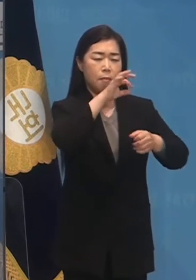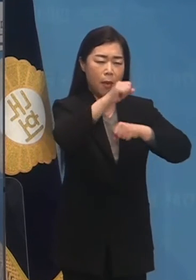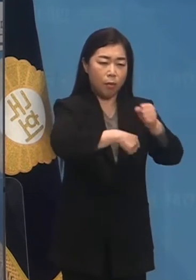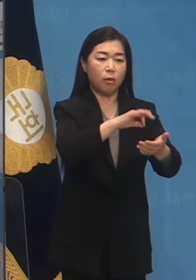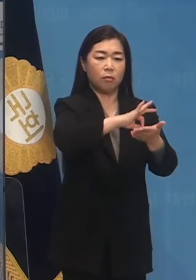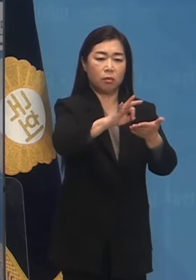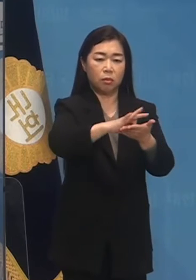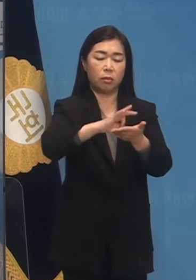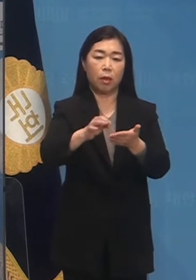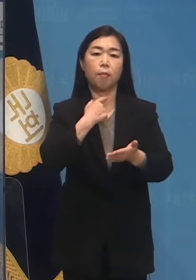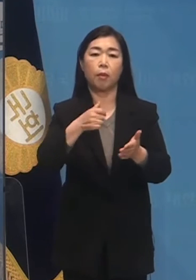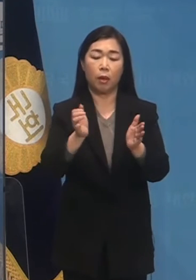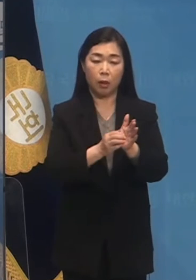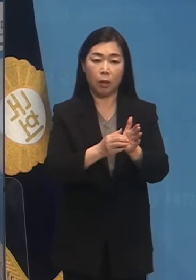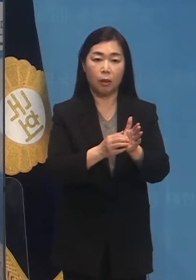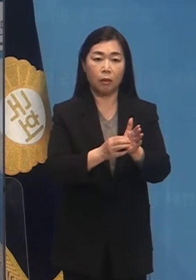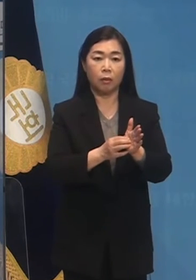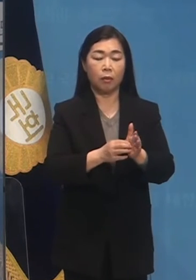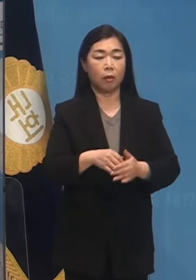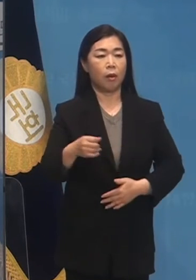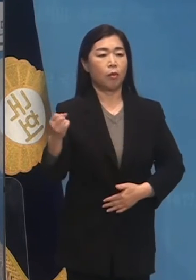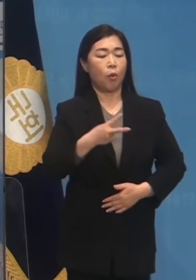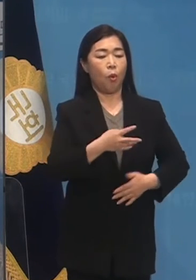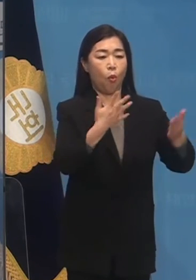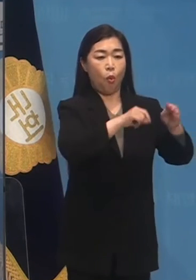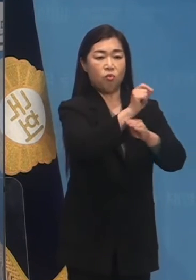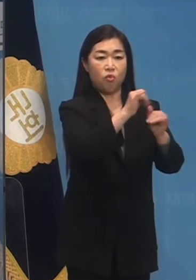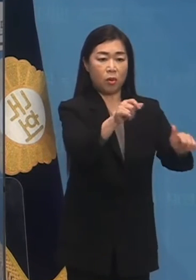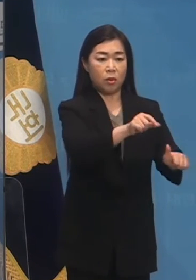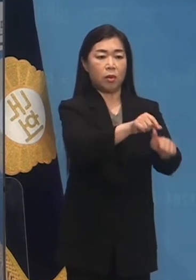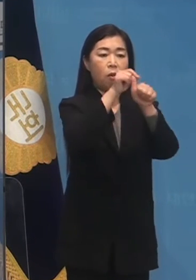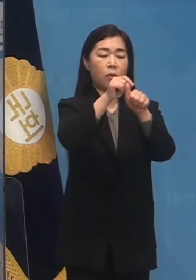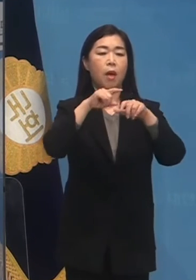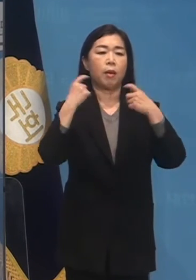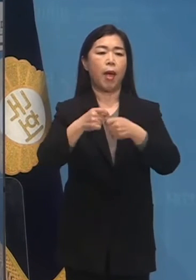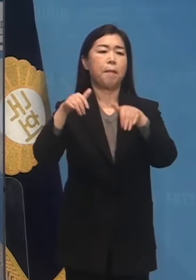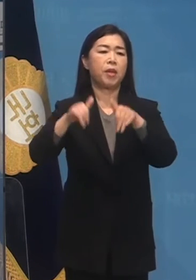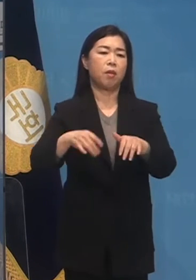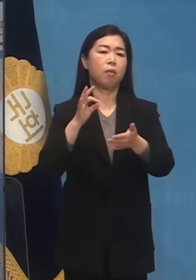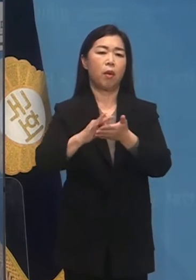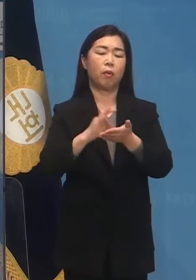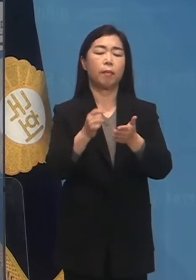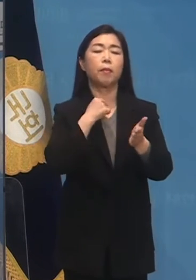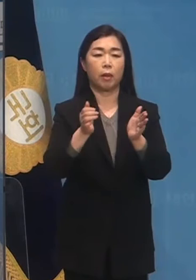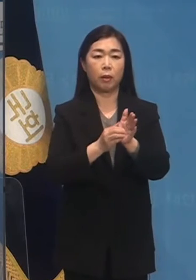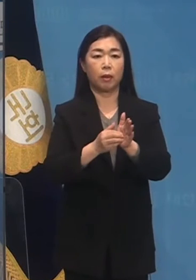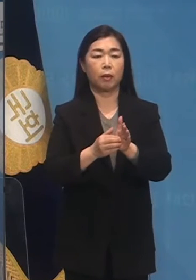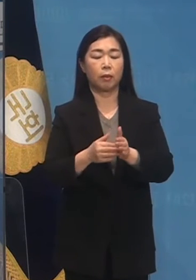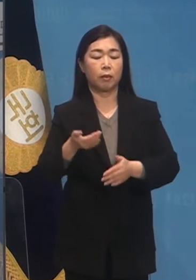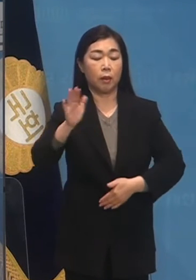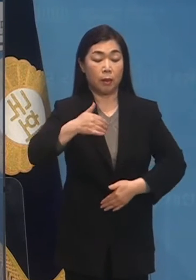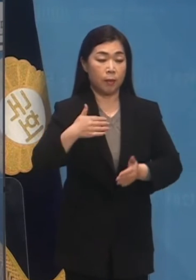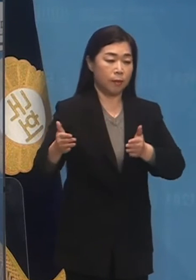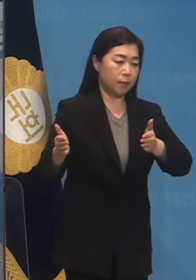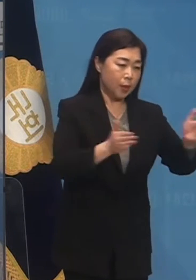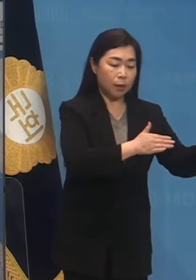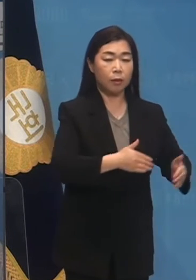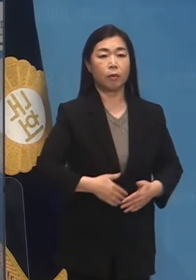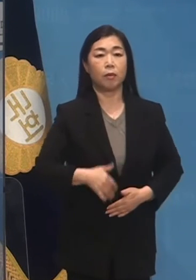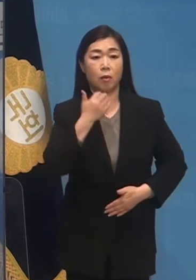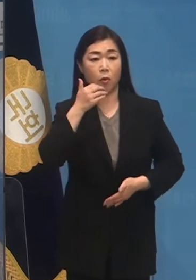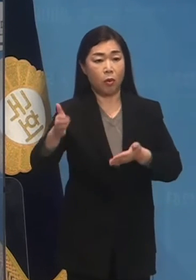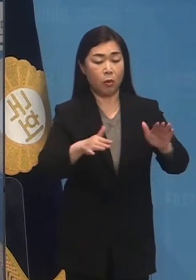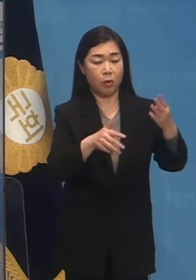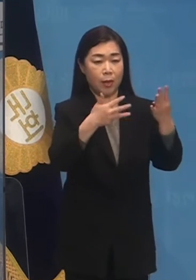경기도를 대한민국 성장의 엔진으로 4차 혁명의 메카로 만들겠습니다. 경기도의 잠재력은